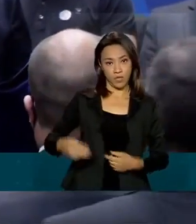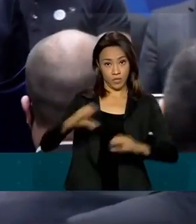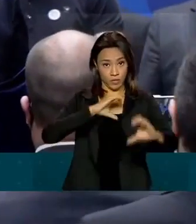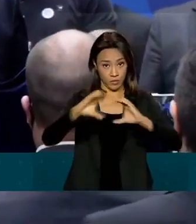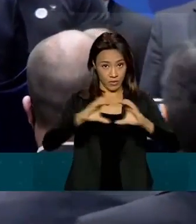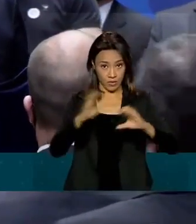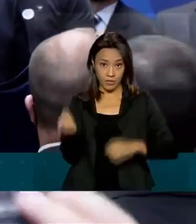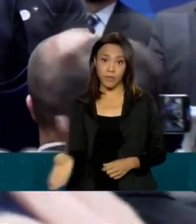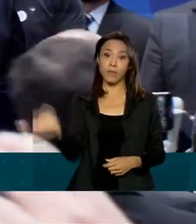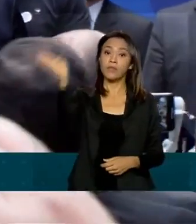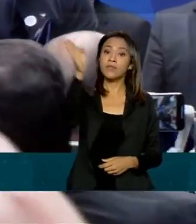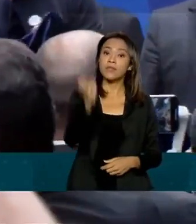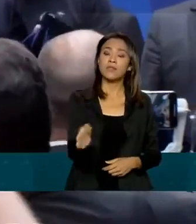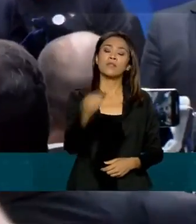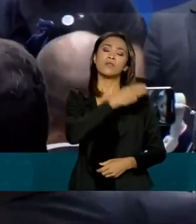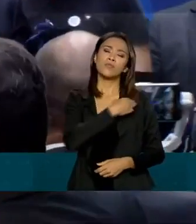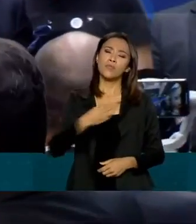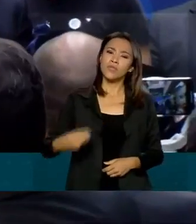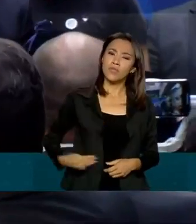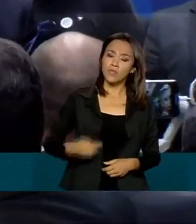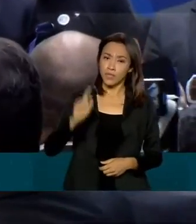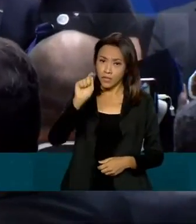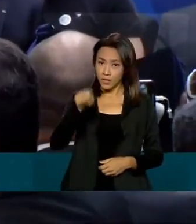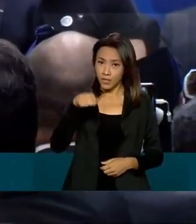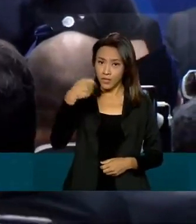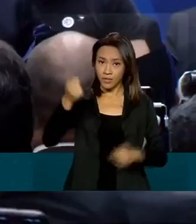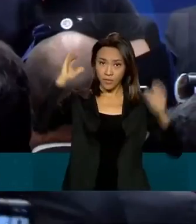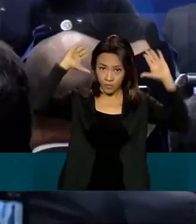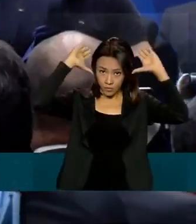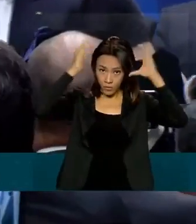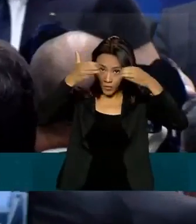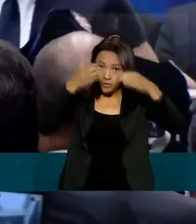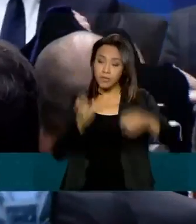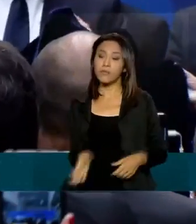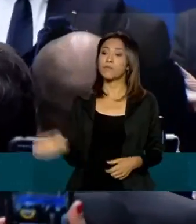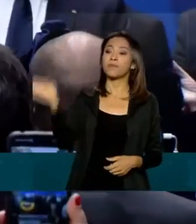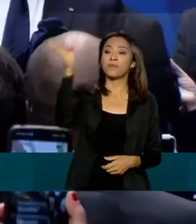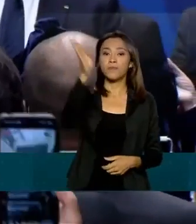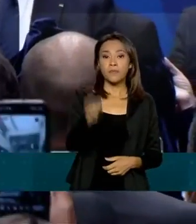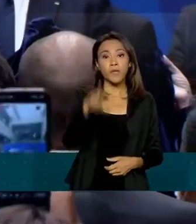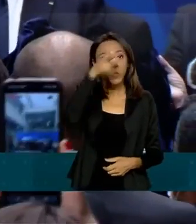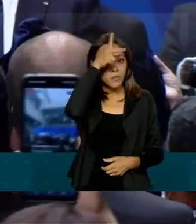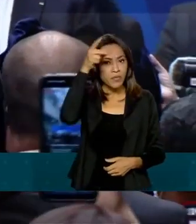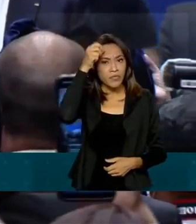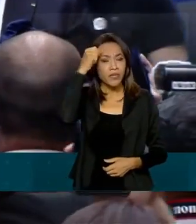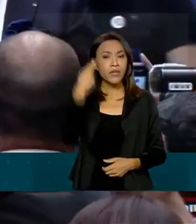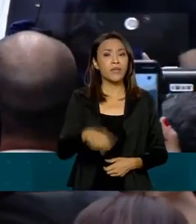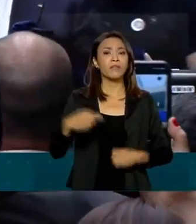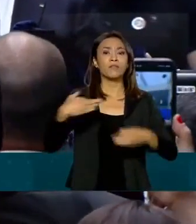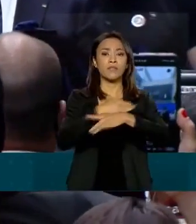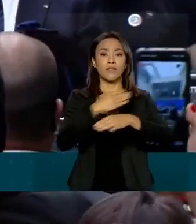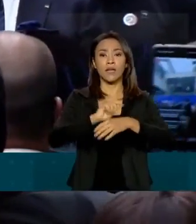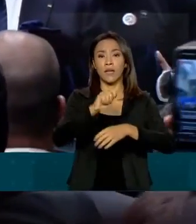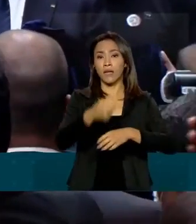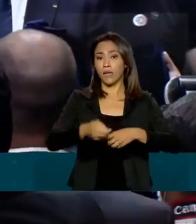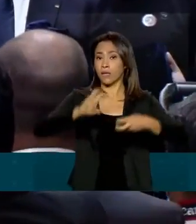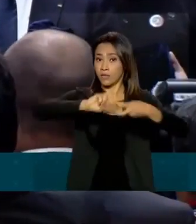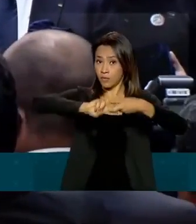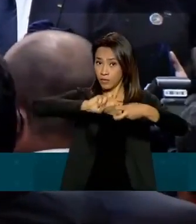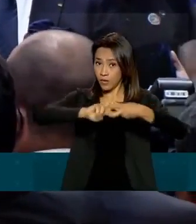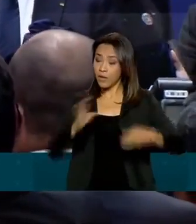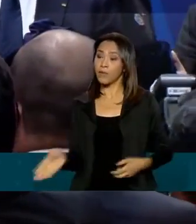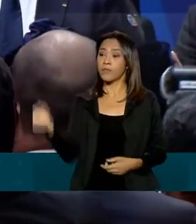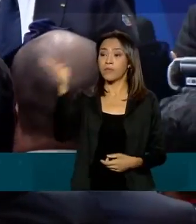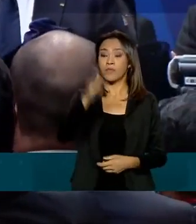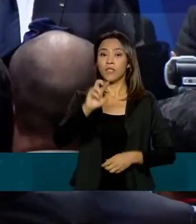Fábio Faria, do ministro da Ciência, Tecnologia e Inovações, Marcos Pontes, do prefeito de Sorocaba, Rodrigo Manga, e do reitor da